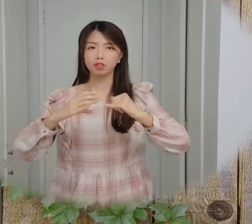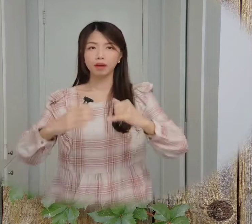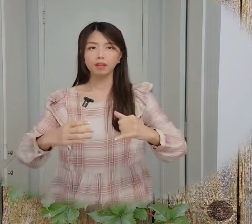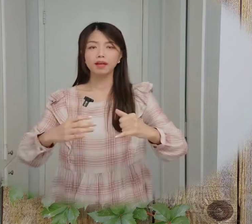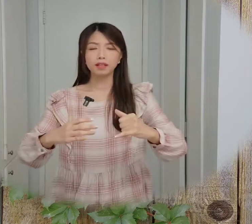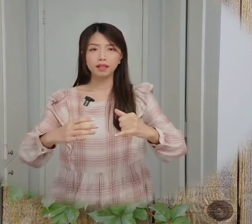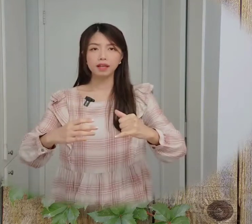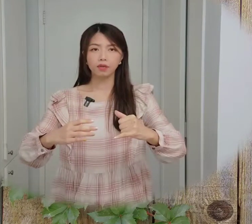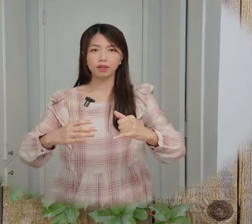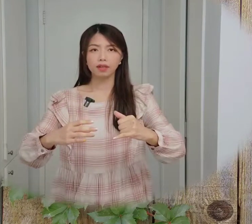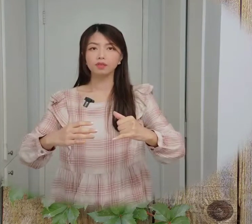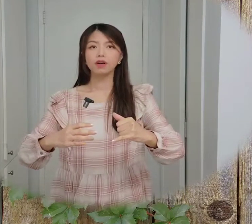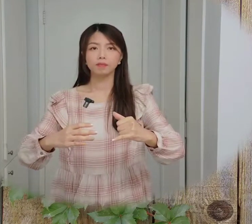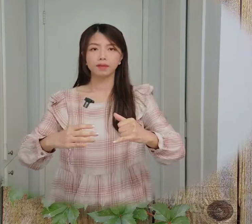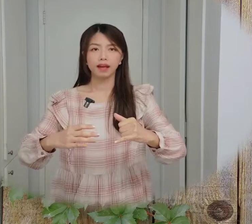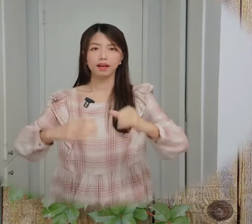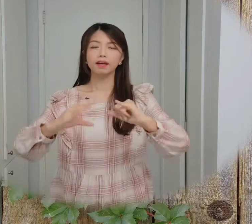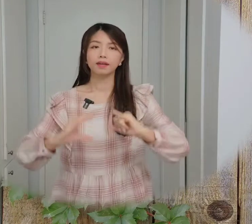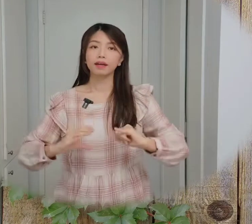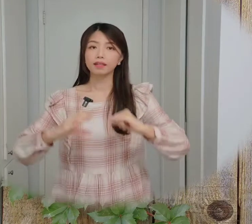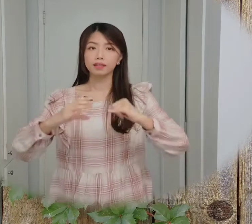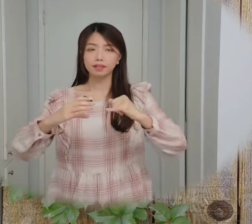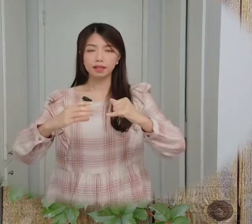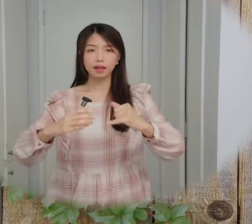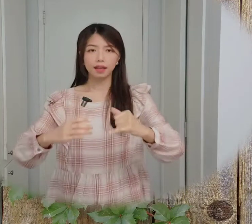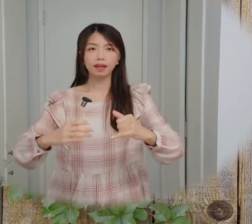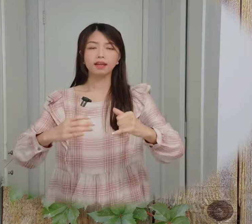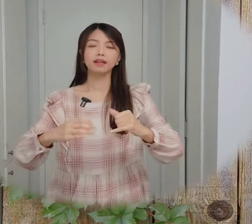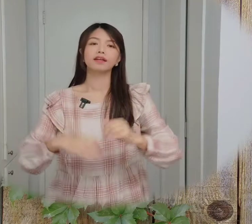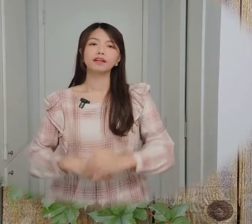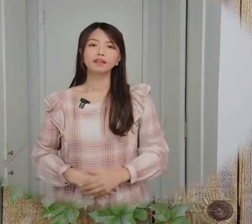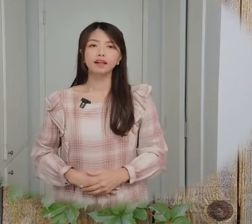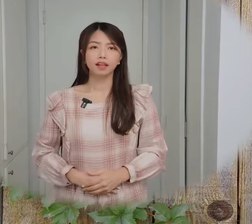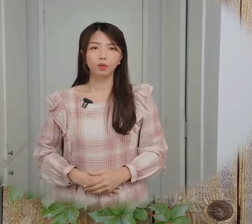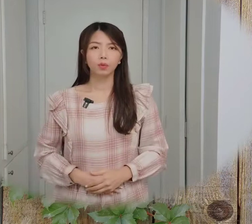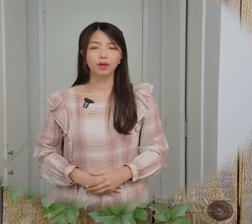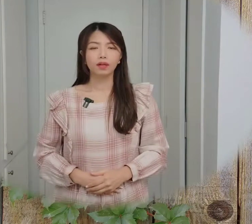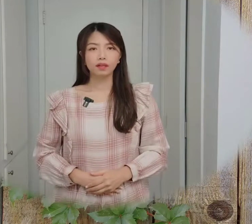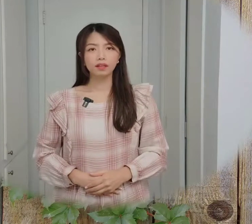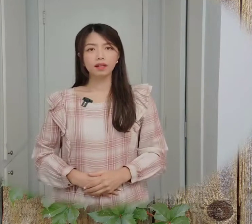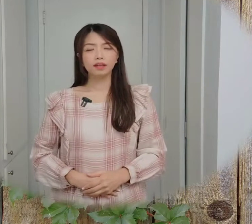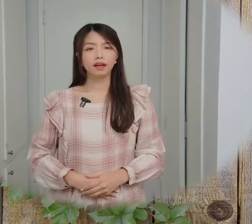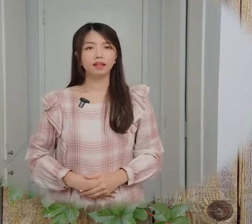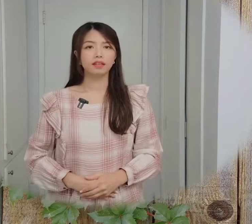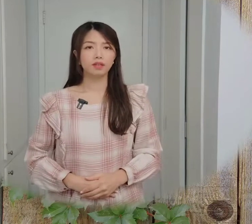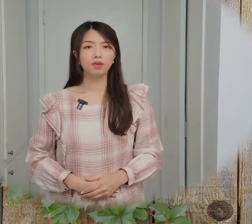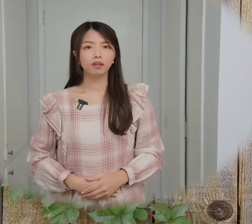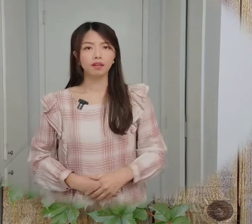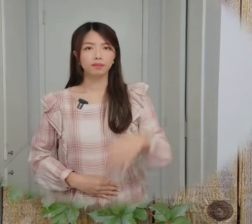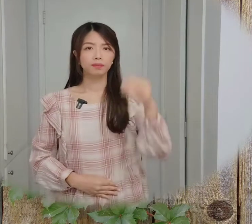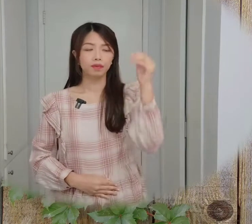표현해 주시면 세상이라고 한 뜻의 수어가 됩니다. 세상에 흔들리고, 흔들리다 라는